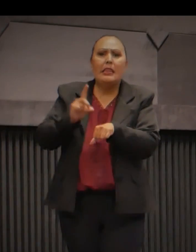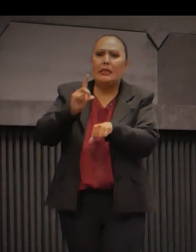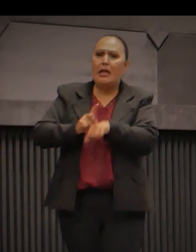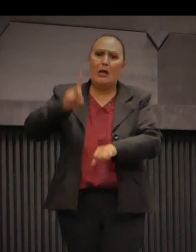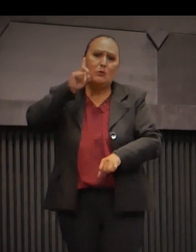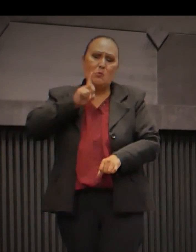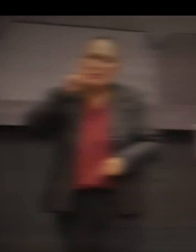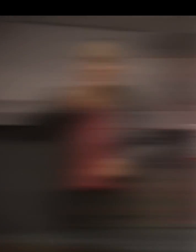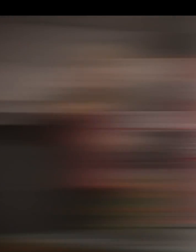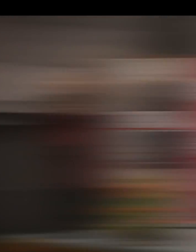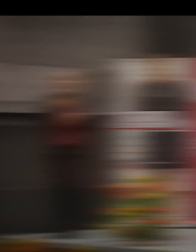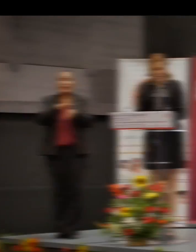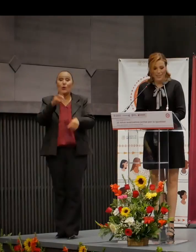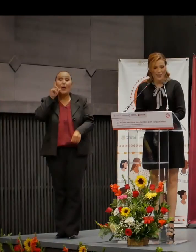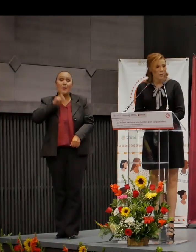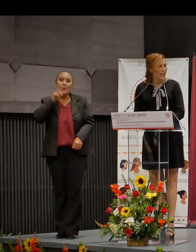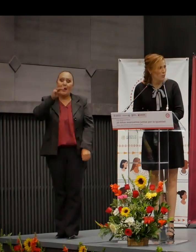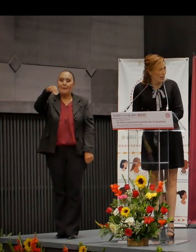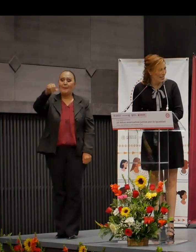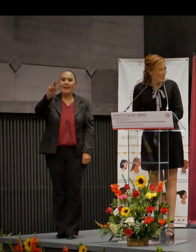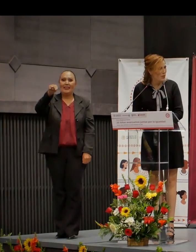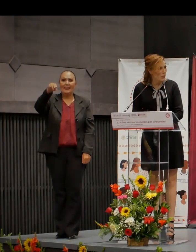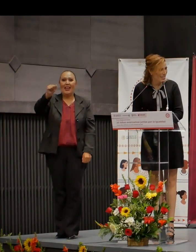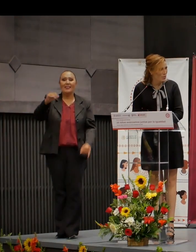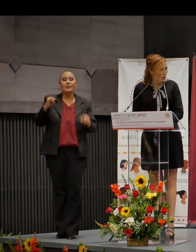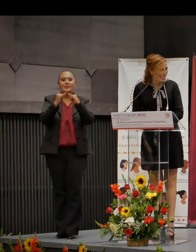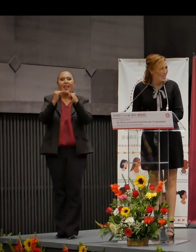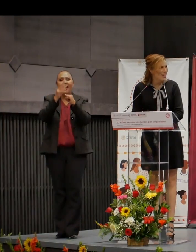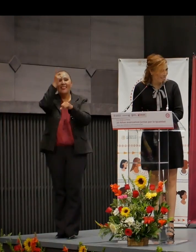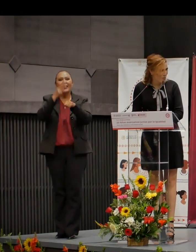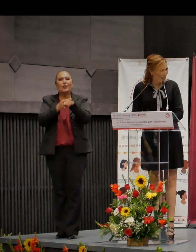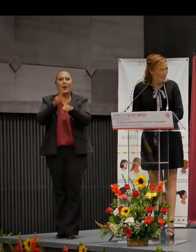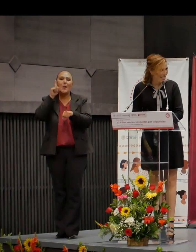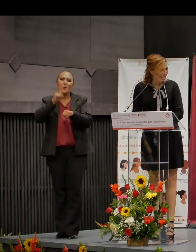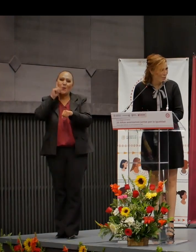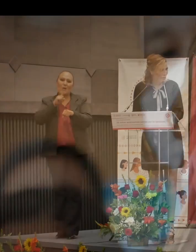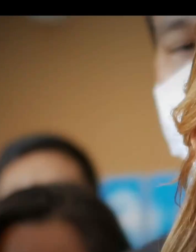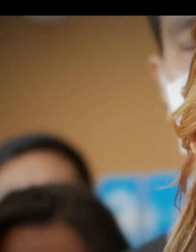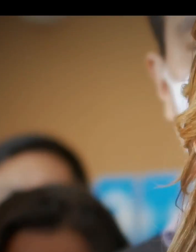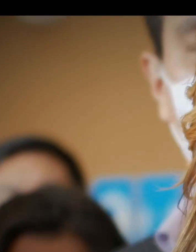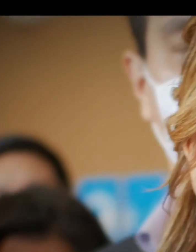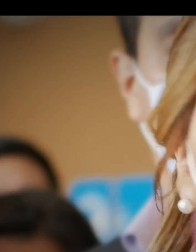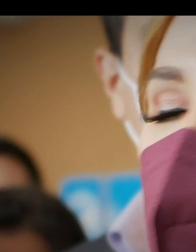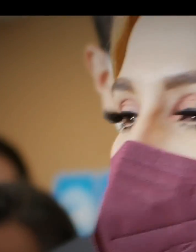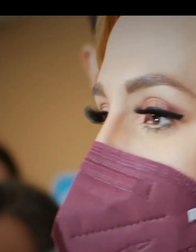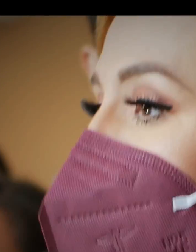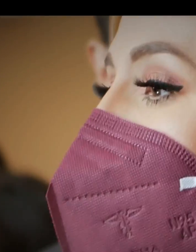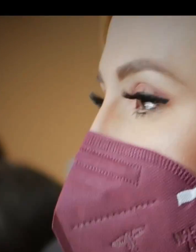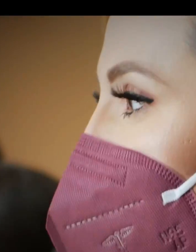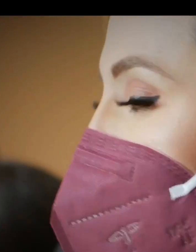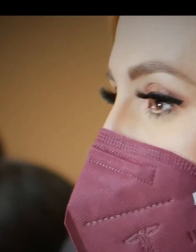días y en todos los espacios. Desde hace 5 meses que se emitió una alerta de género en Baja California, los casos